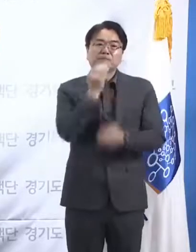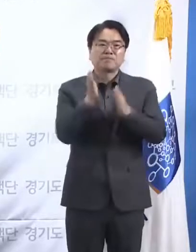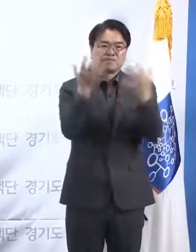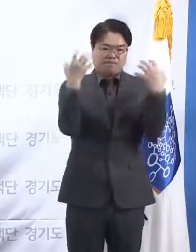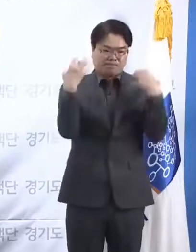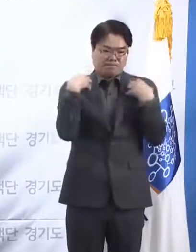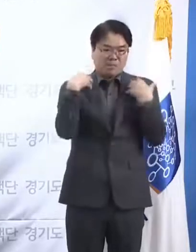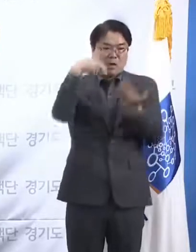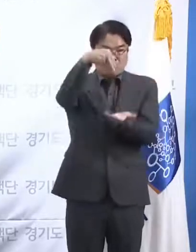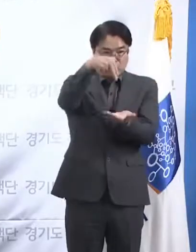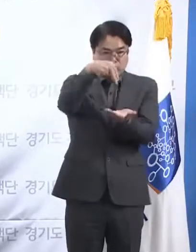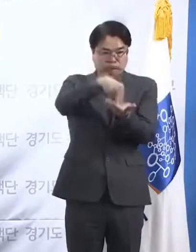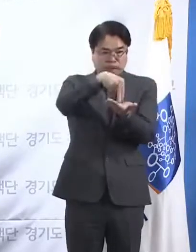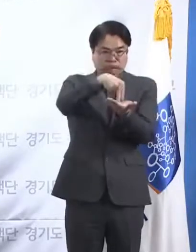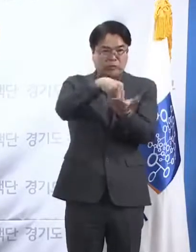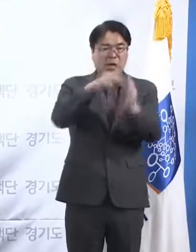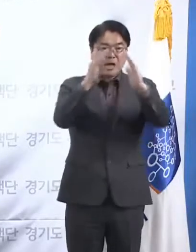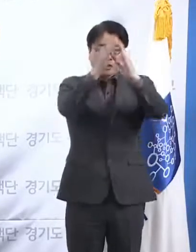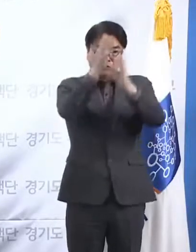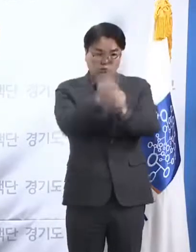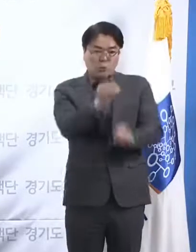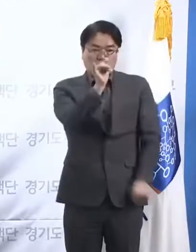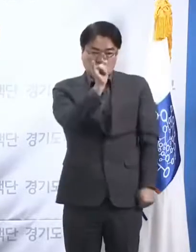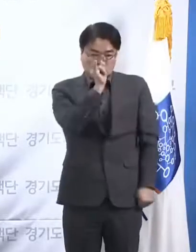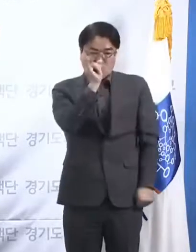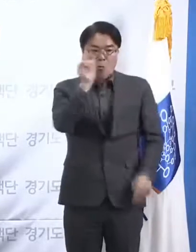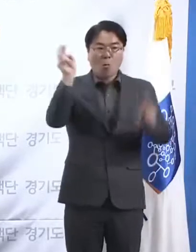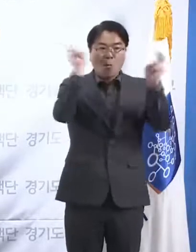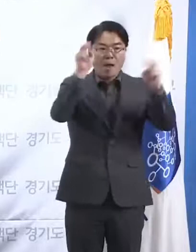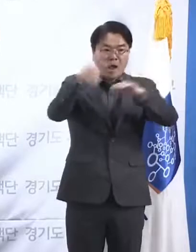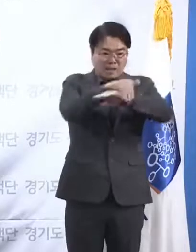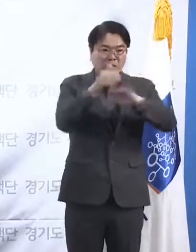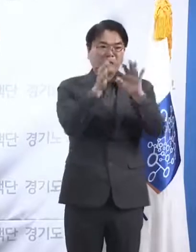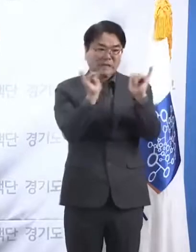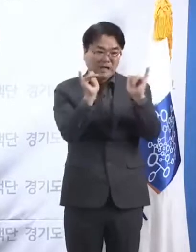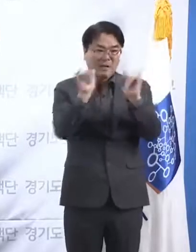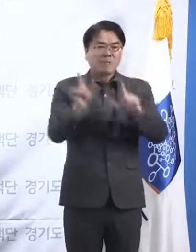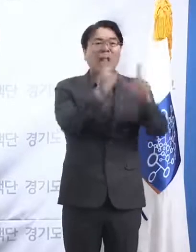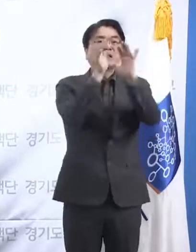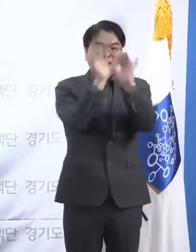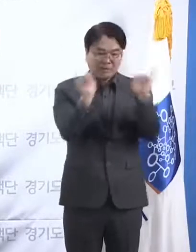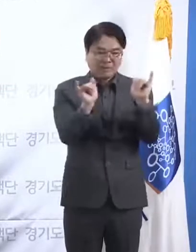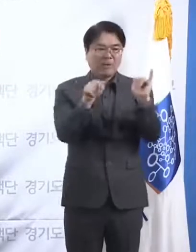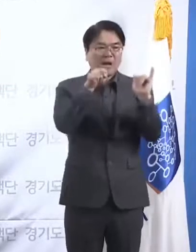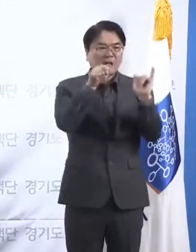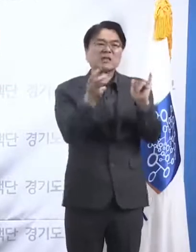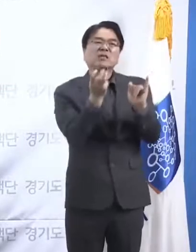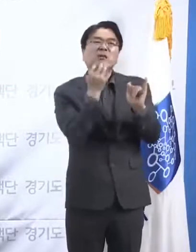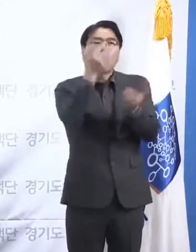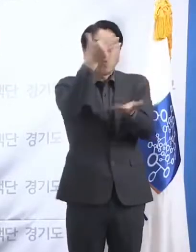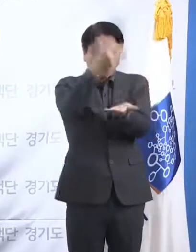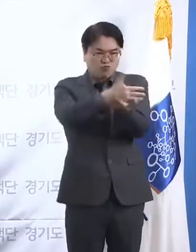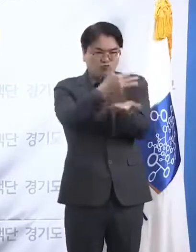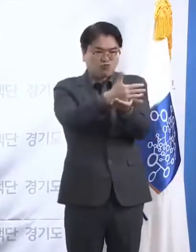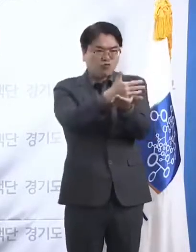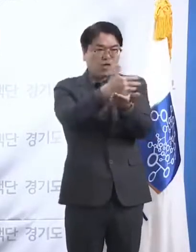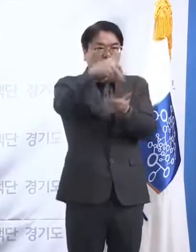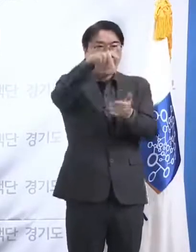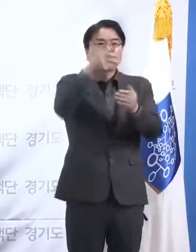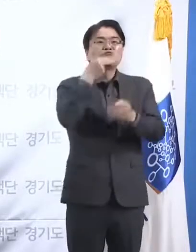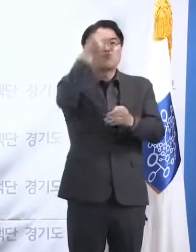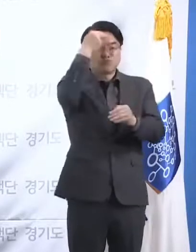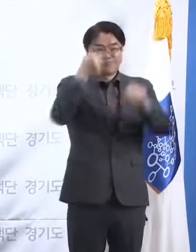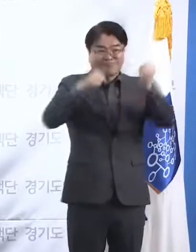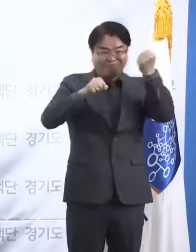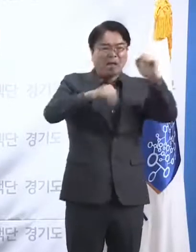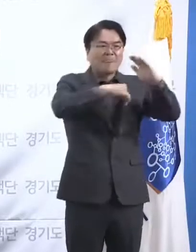경기도의 주소, 거소, 직장 등 연고를 가진 사람으로서 위 클럽이나 수면방 출입자가